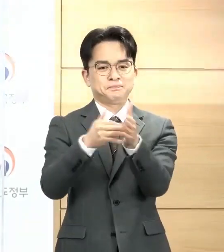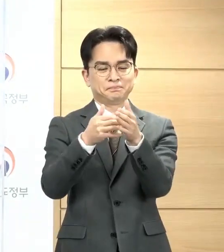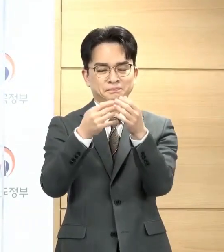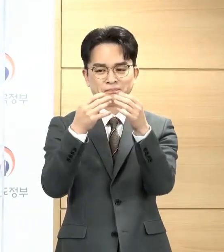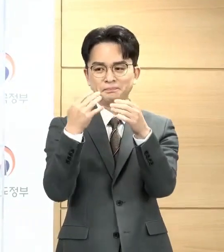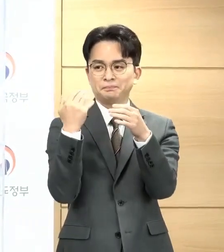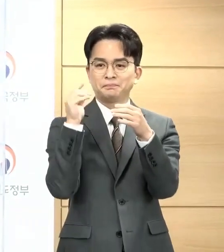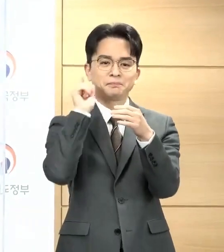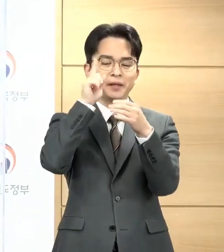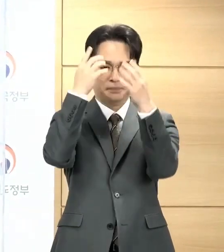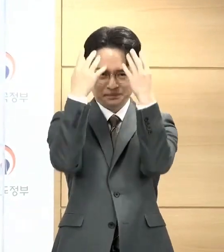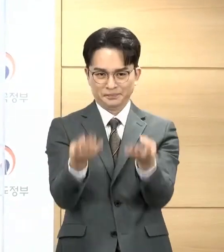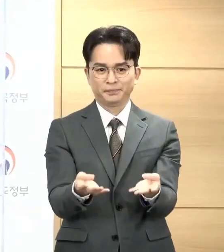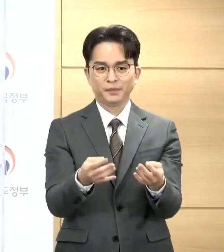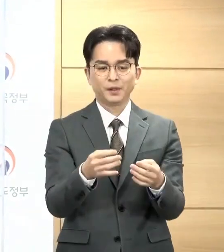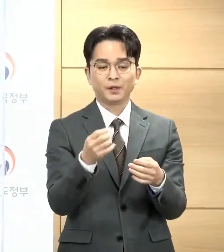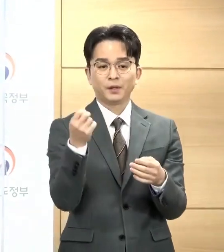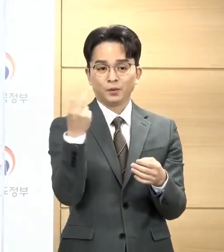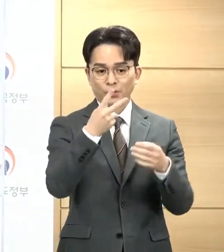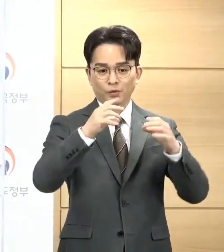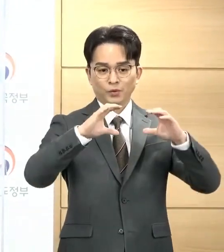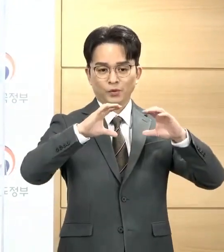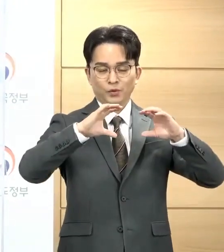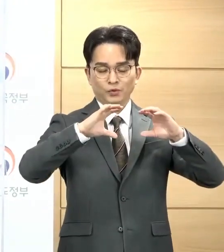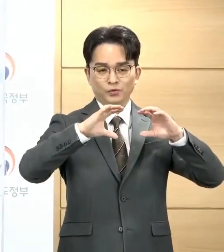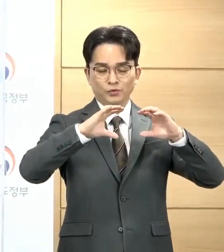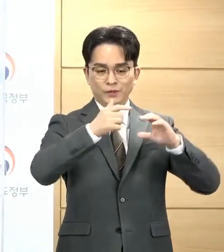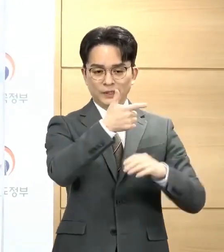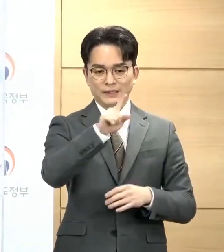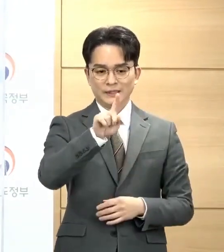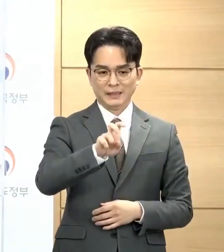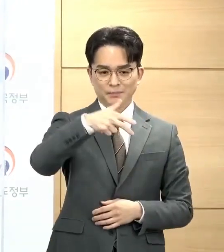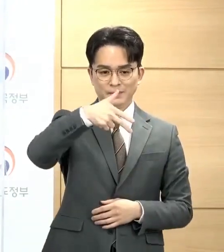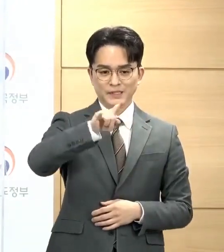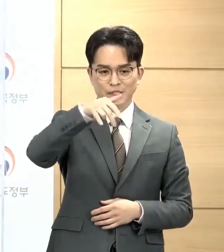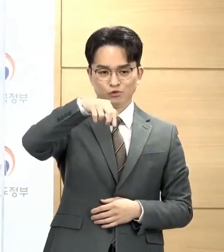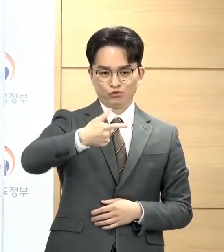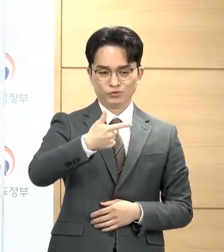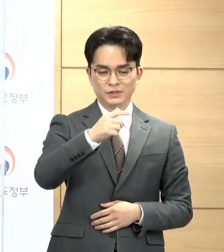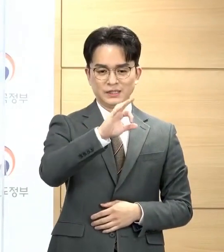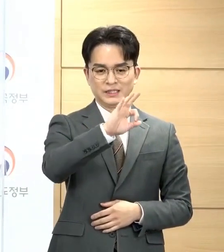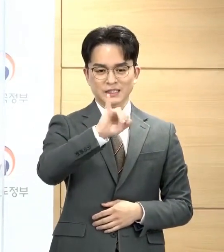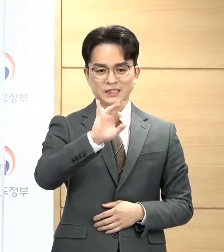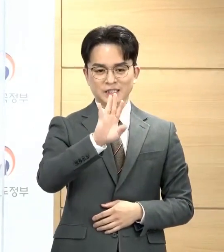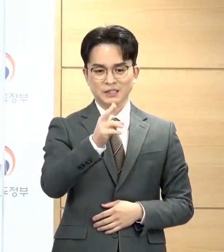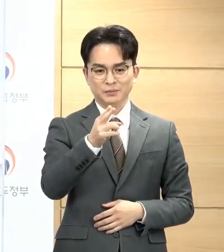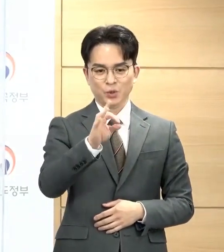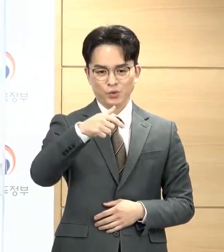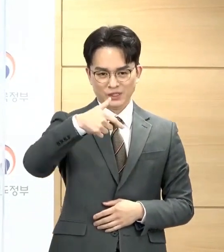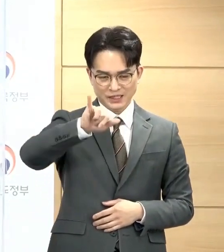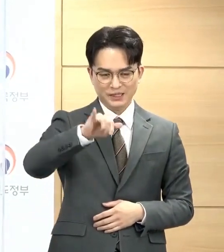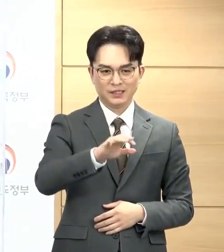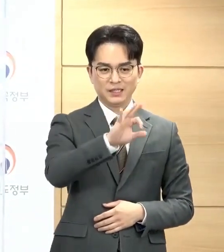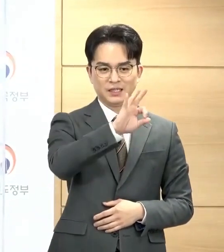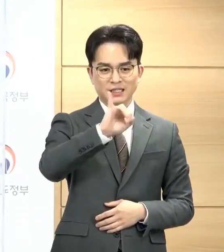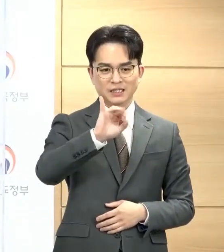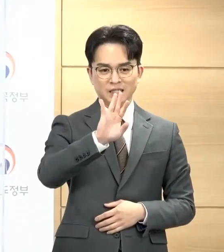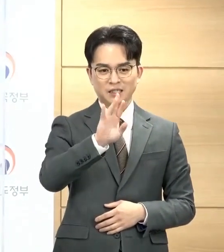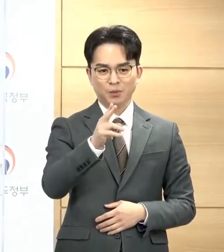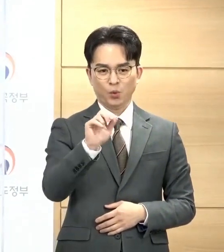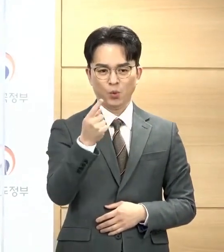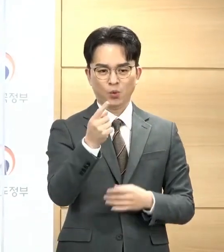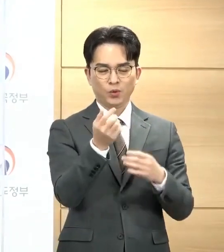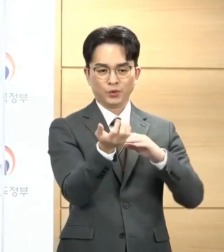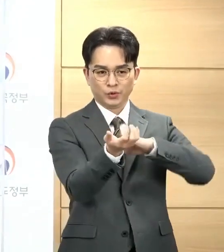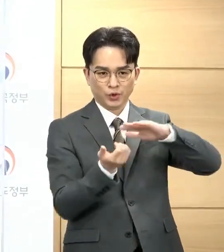그리고 국정원 관계자들로서 남재준 이병기 이병욱 각 전 국정원장 등이